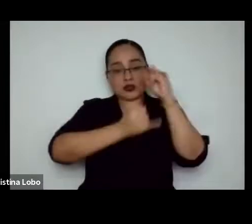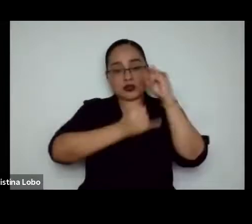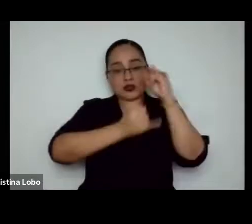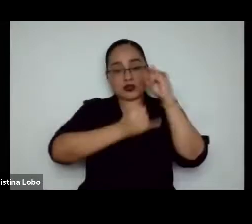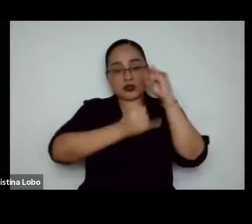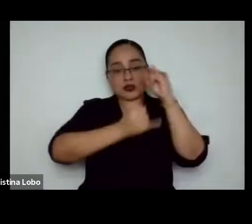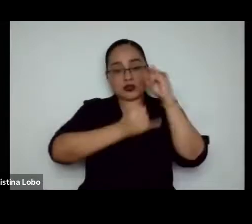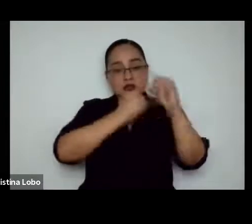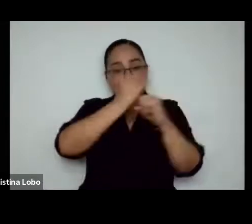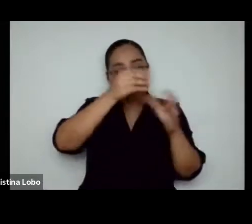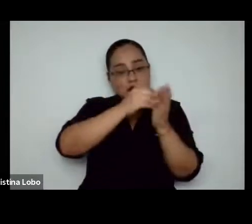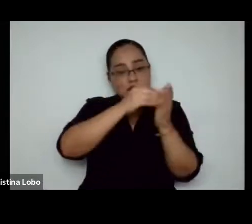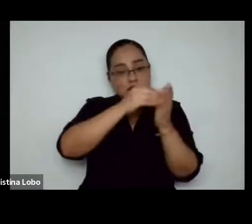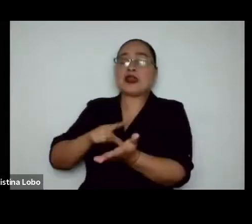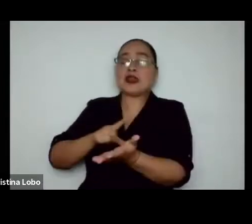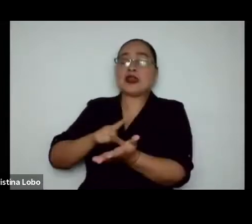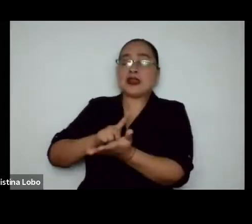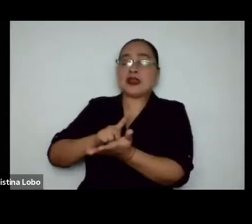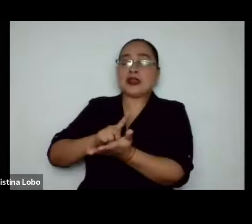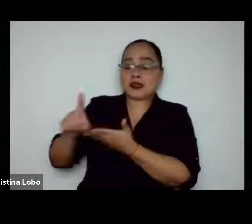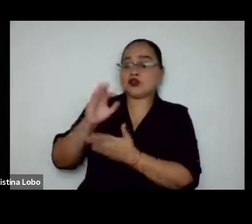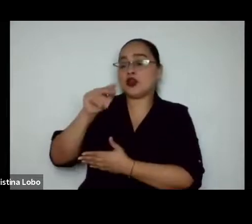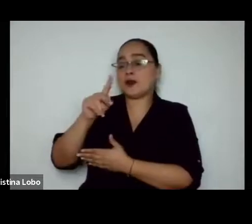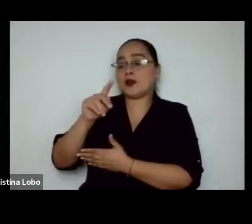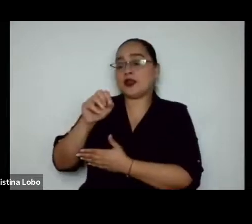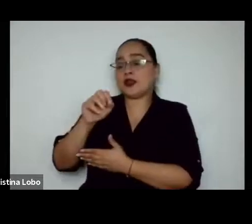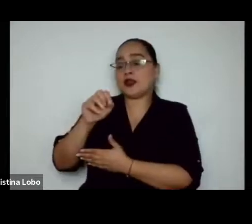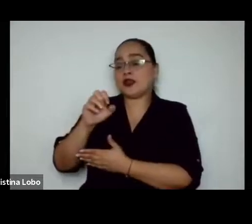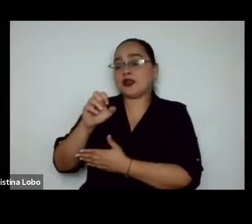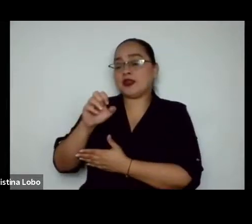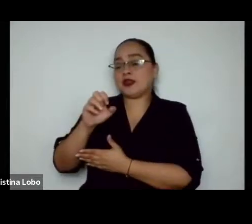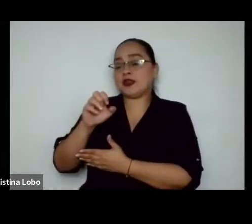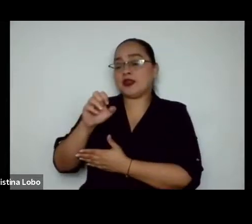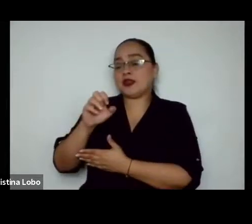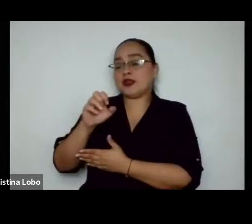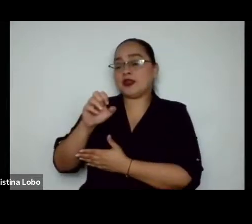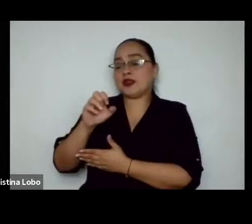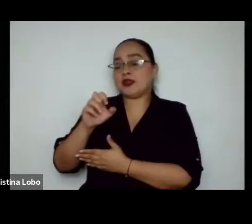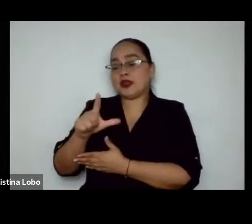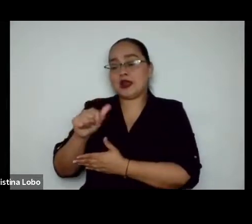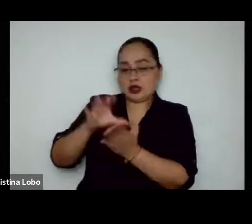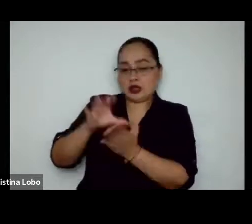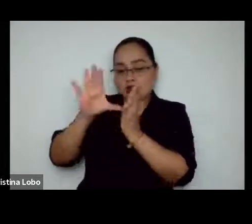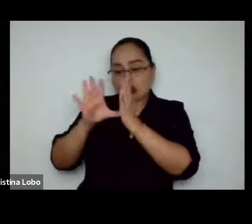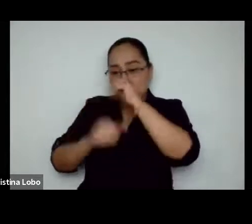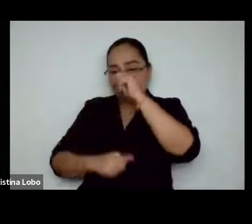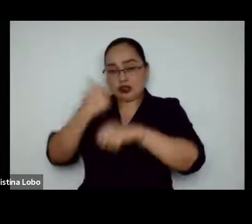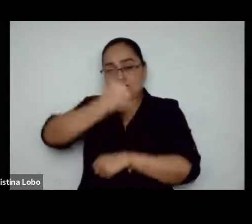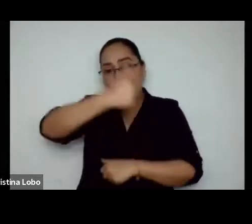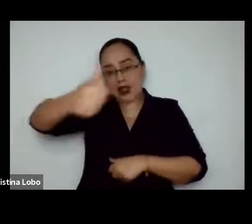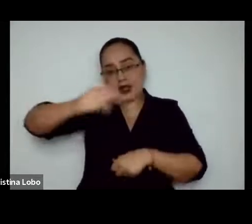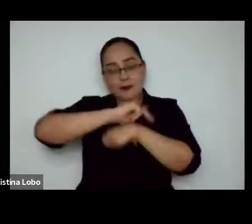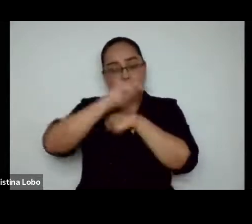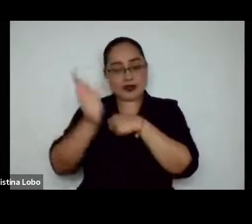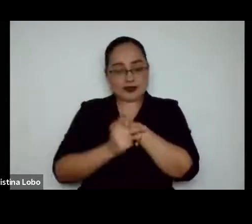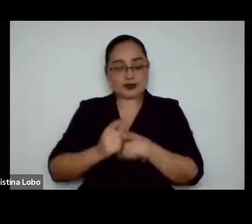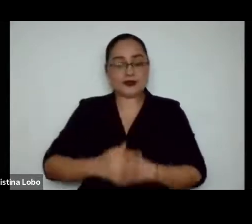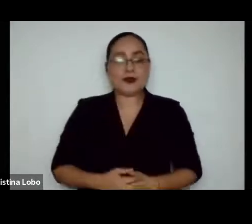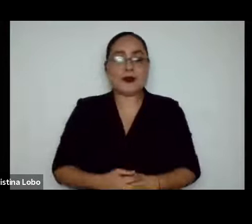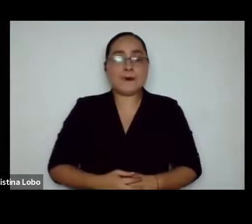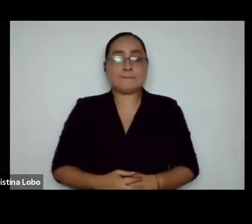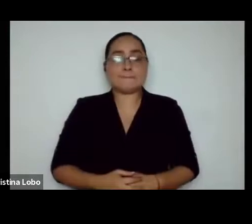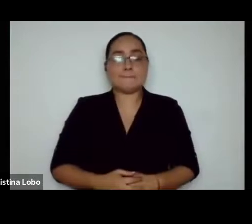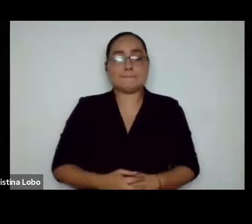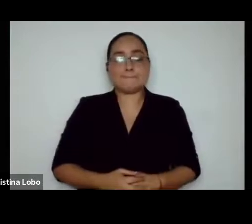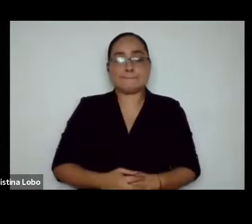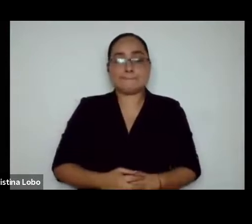y por otro lado, derechos fundamentales que están positivizados o previstos en las constituciones. Muy bien,